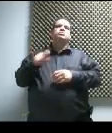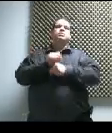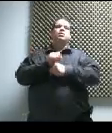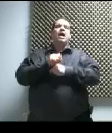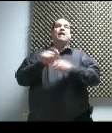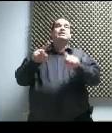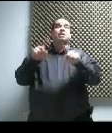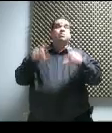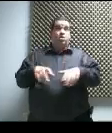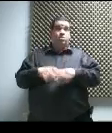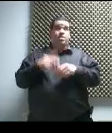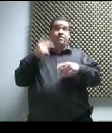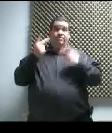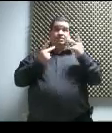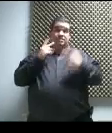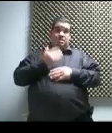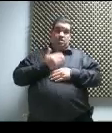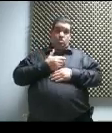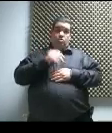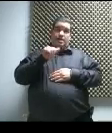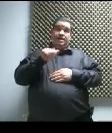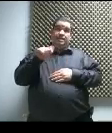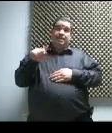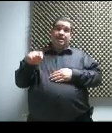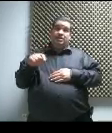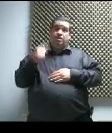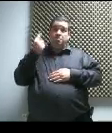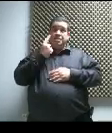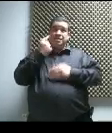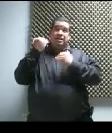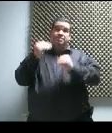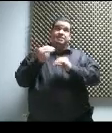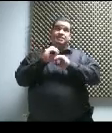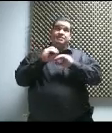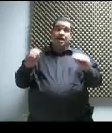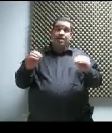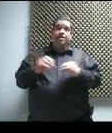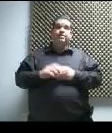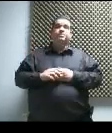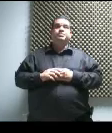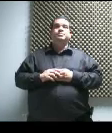Haz la prueba. Visítanos. AT&T. Piensa sin límites.